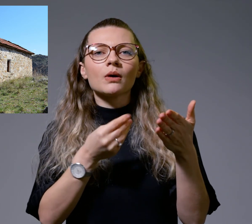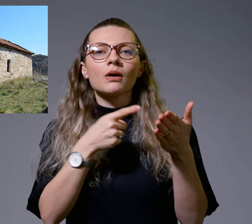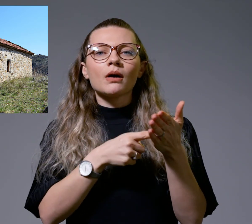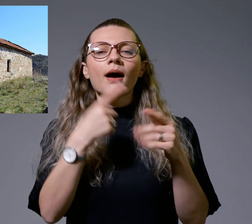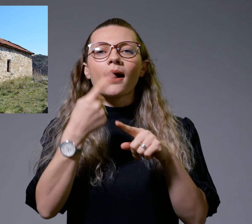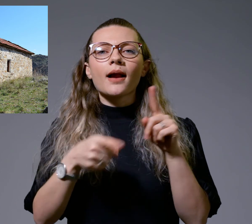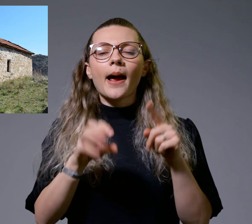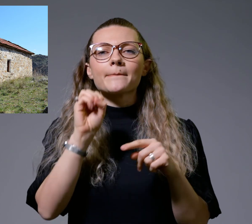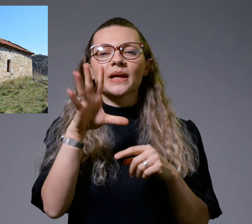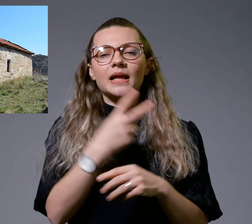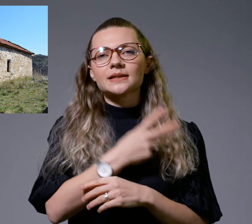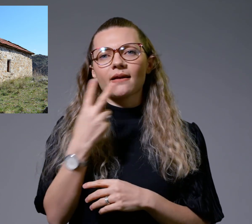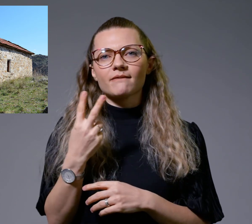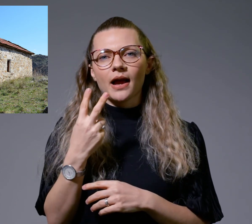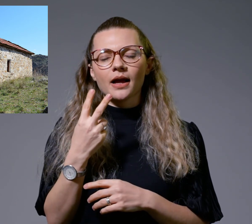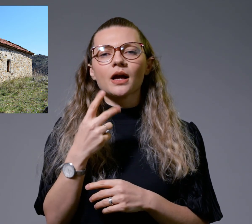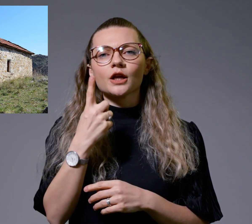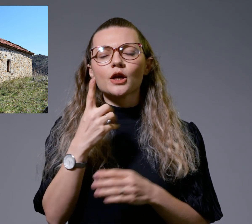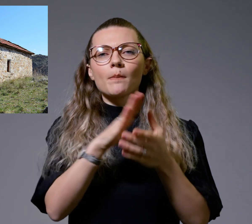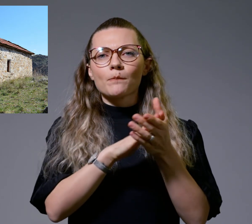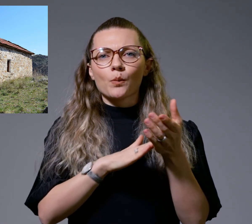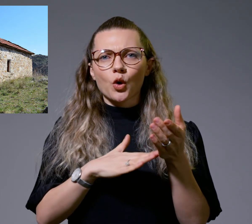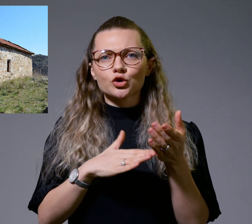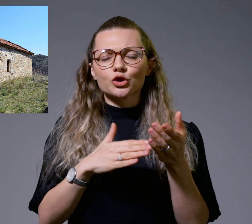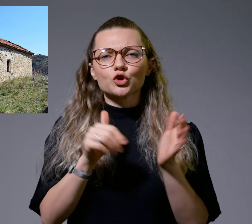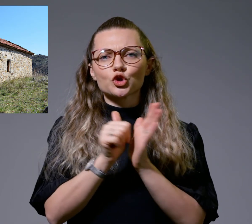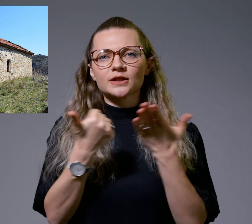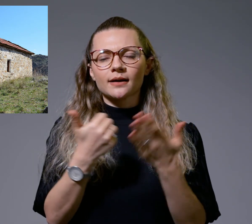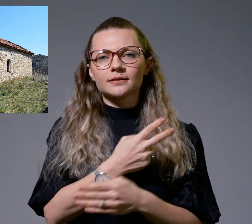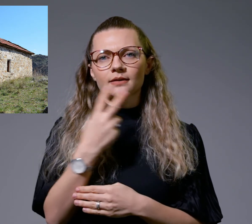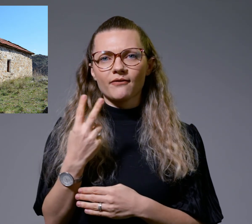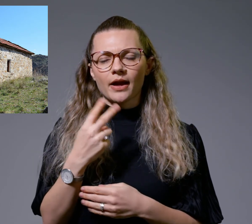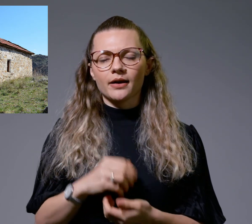на 15-тиот и почетокот на 16-тиот век.